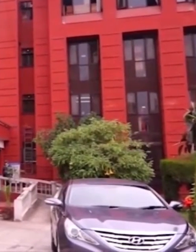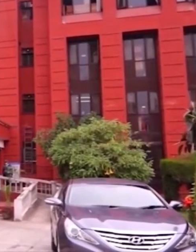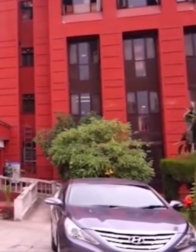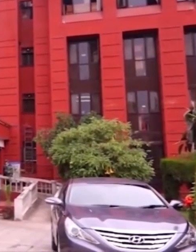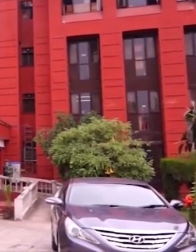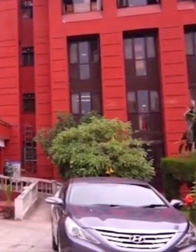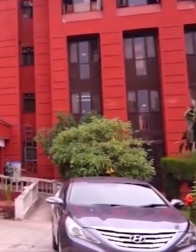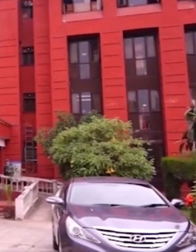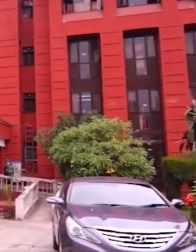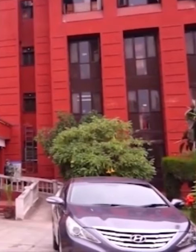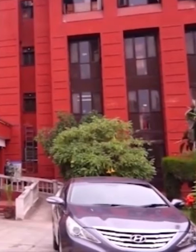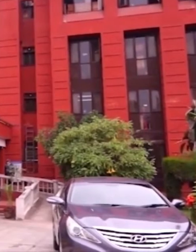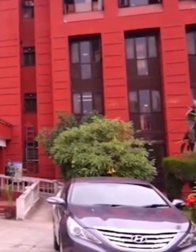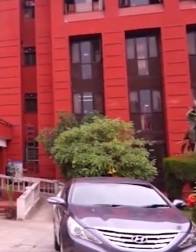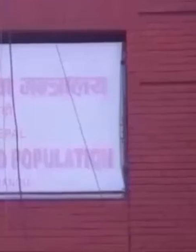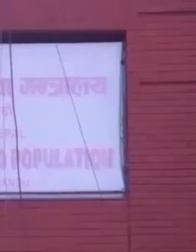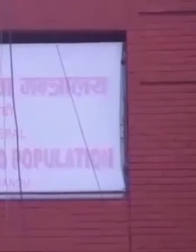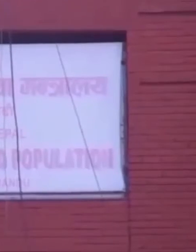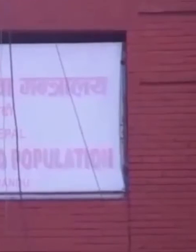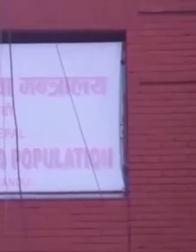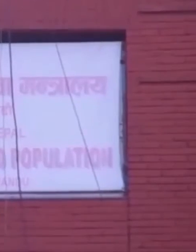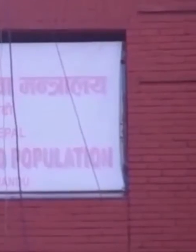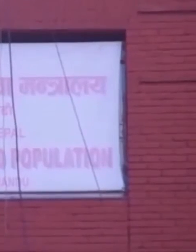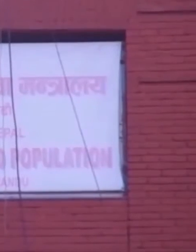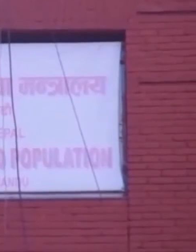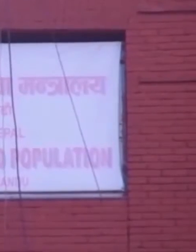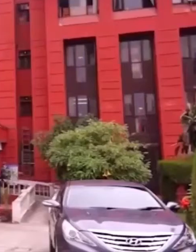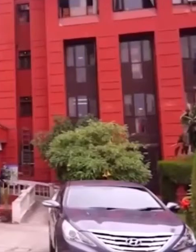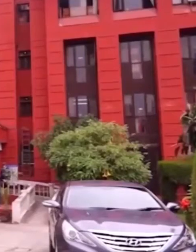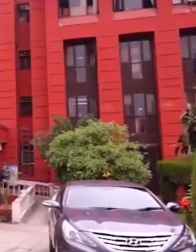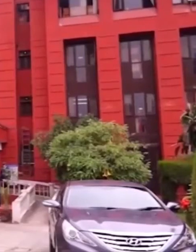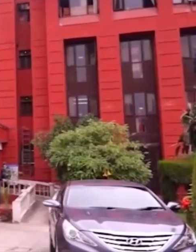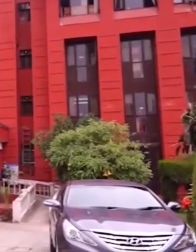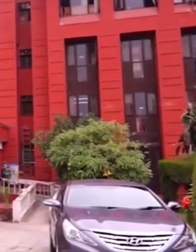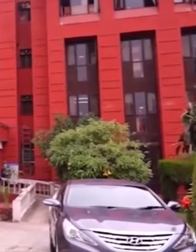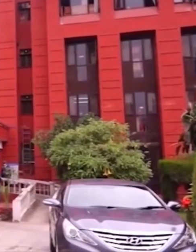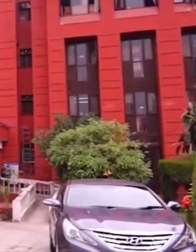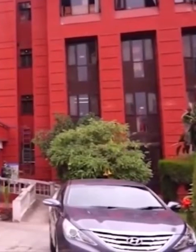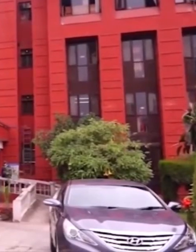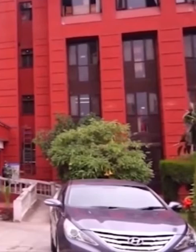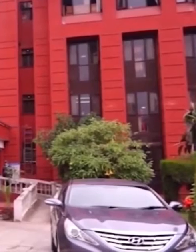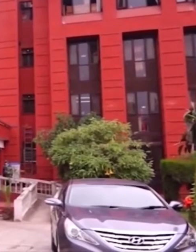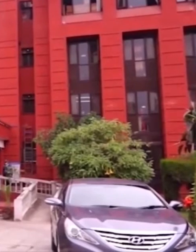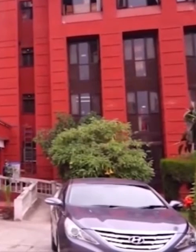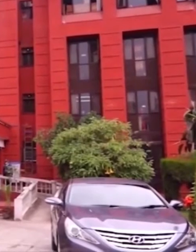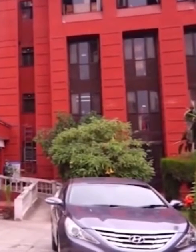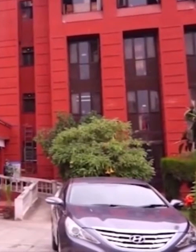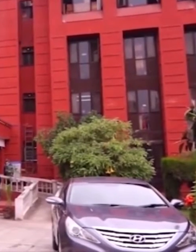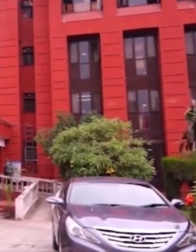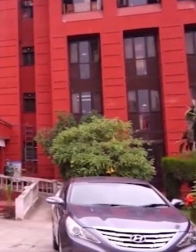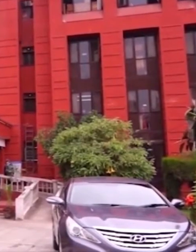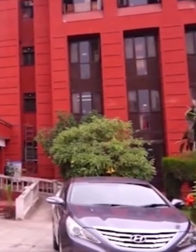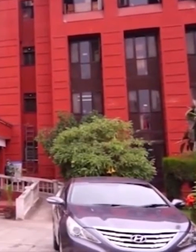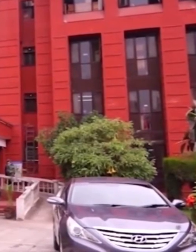63,085 के आरडीटी परीक्षण केने छथि। पछिला 24 घंटा में 2,800 नमूना परीक्षण कैल गेल अछि